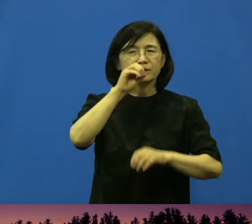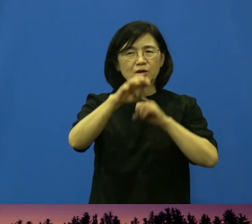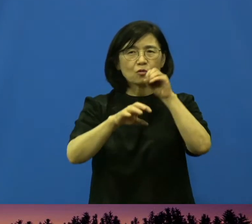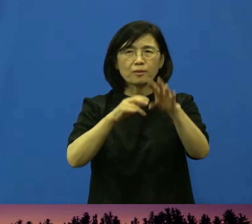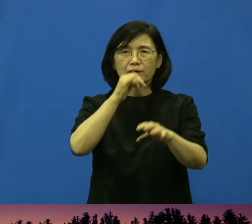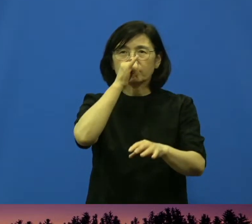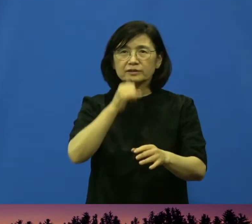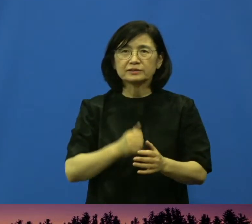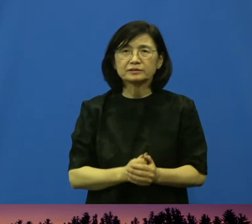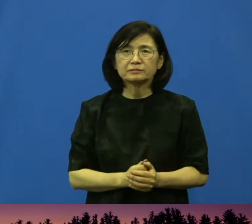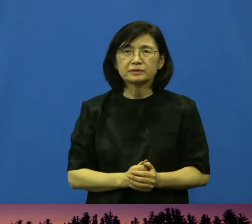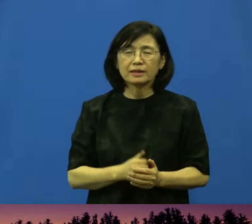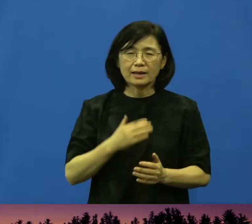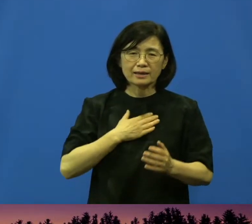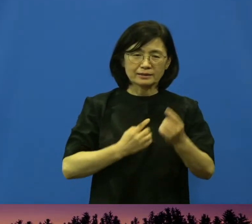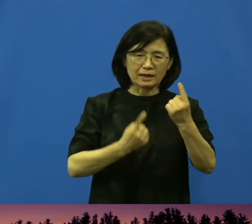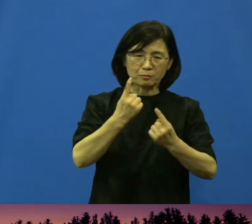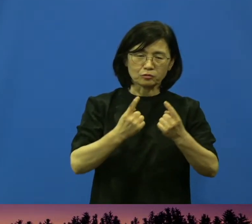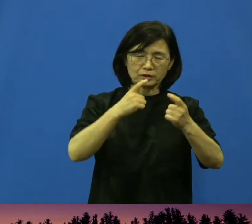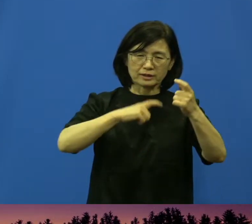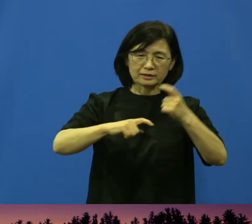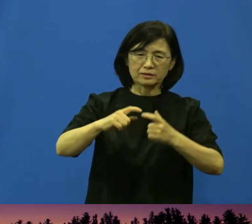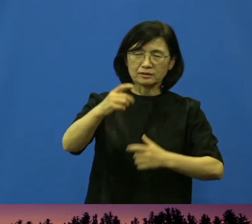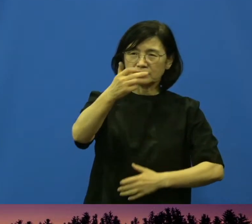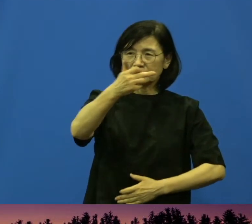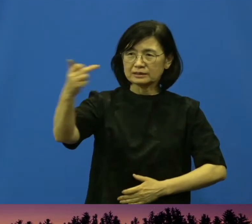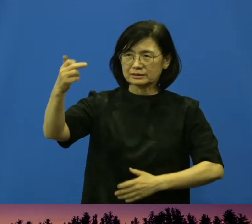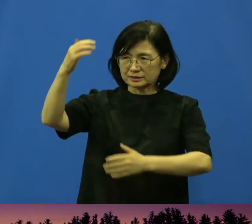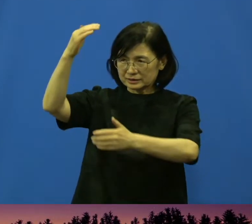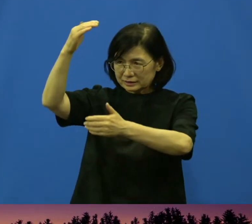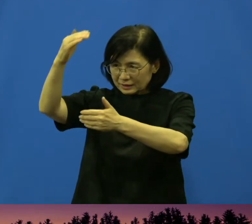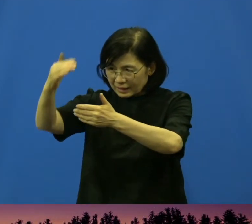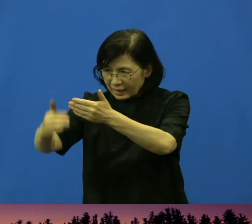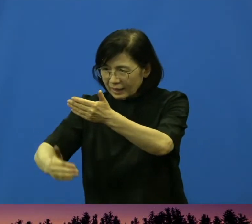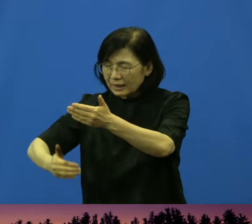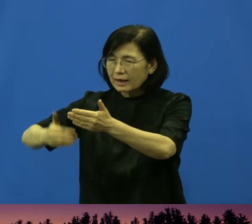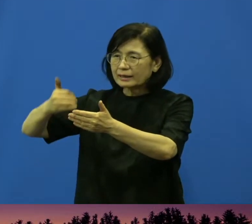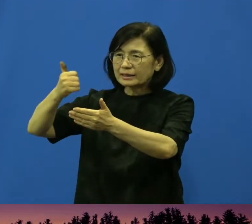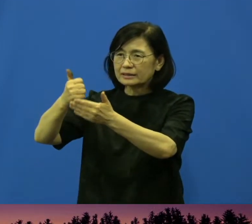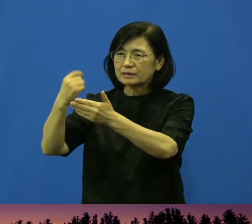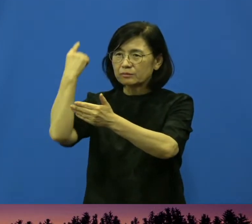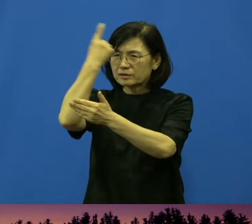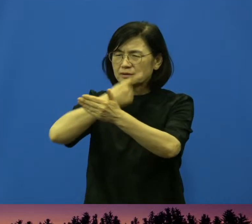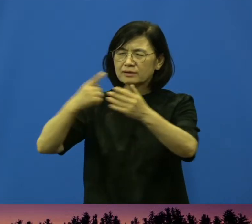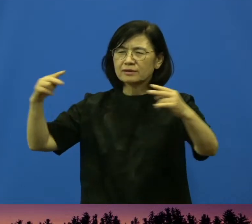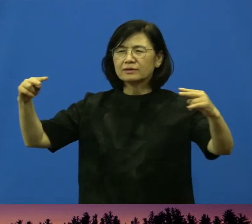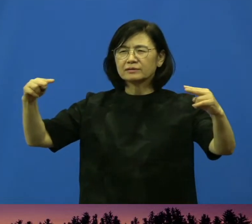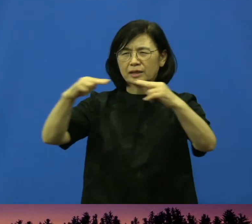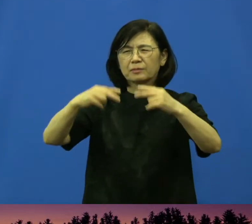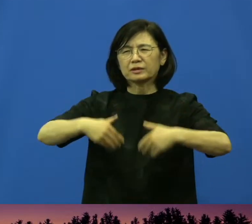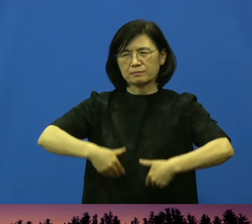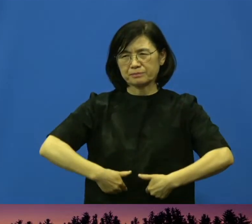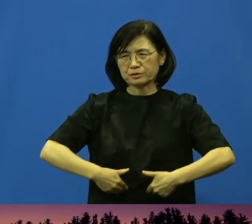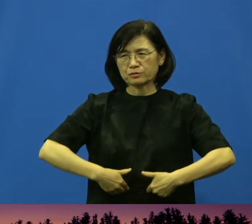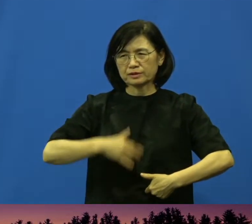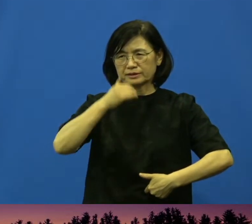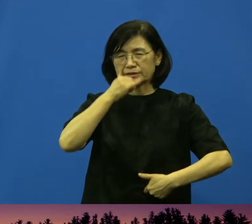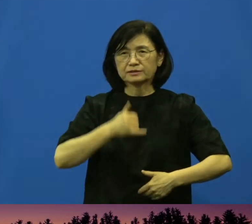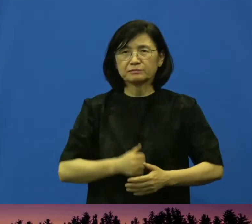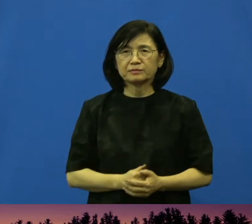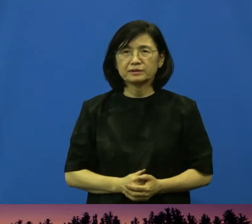여러분, 나보다 더 크신 분을 정면으로 만나는 경험이 필요해요. 그래서